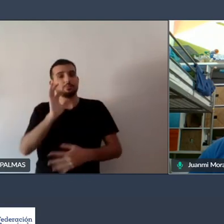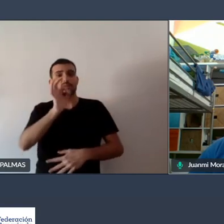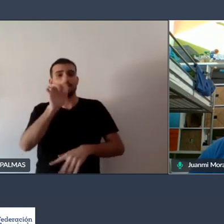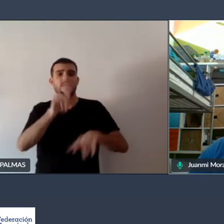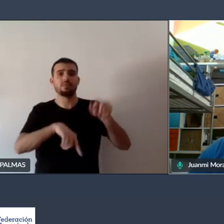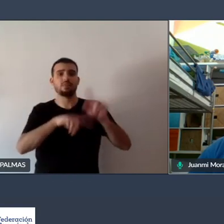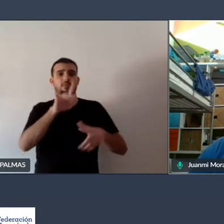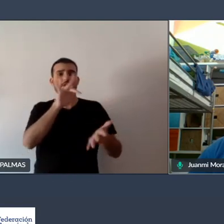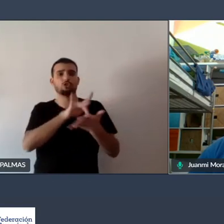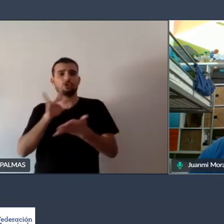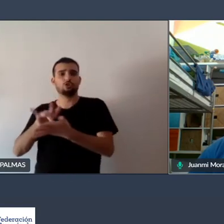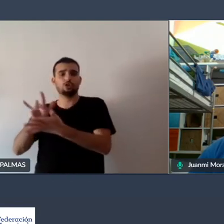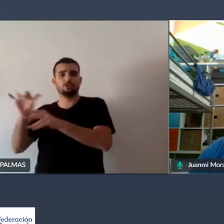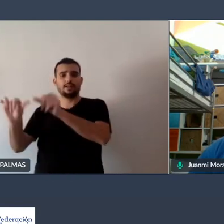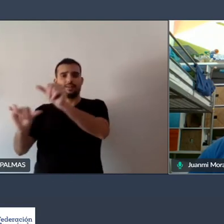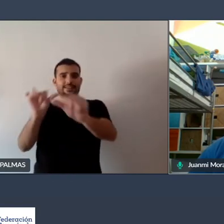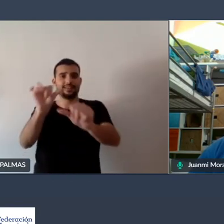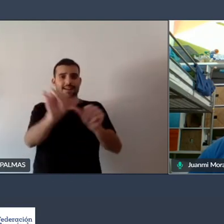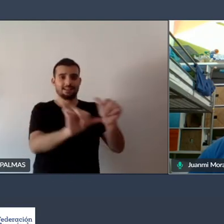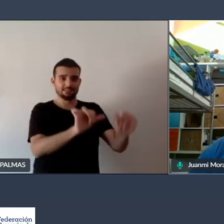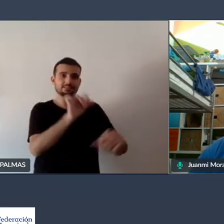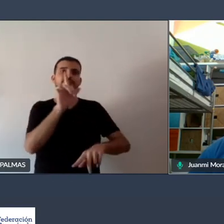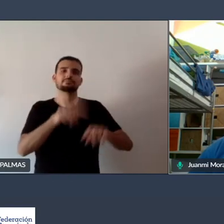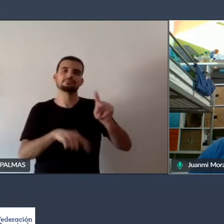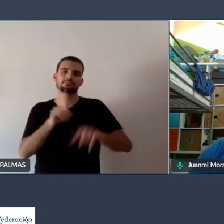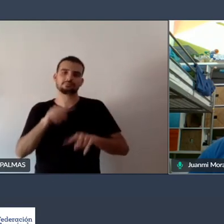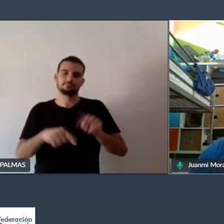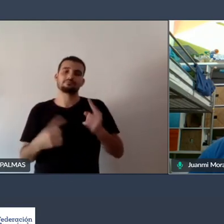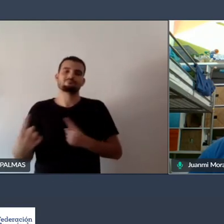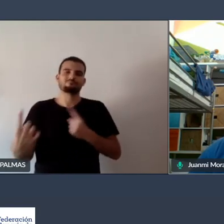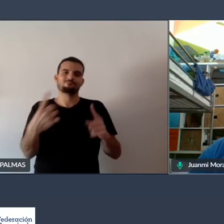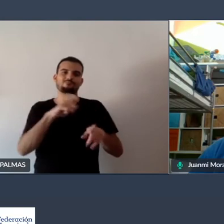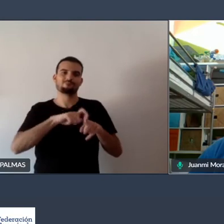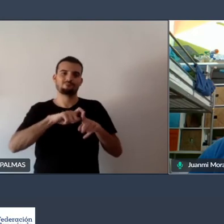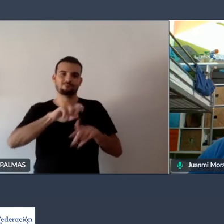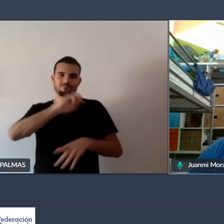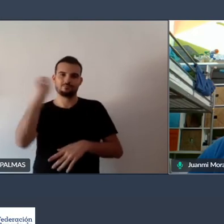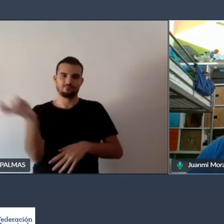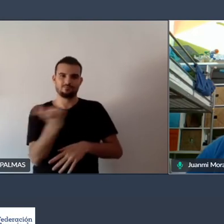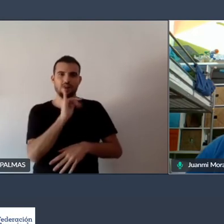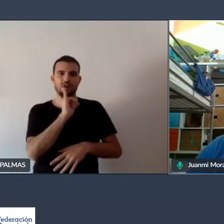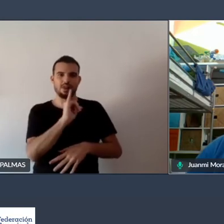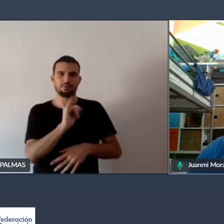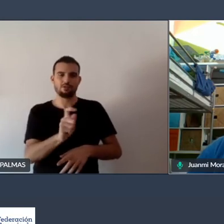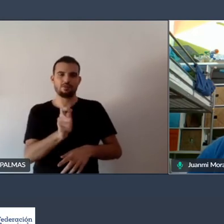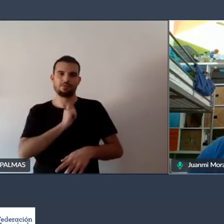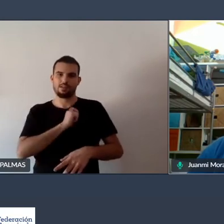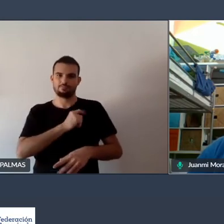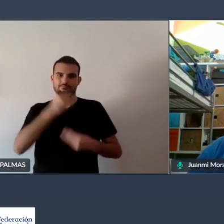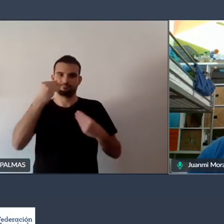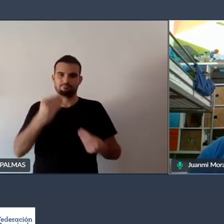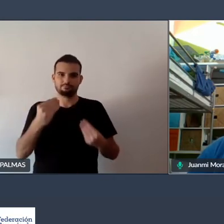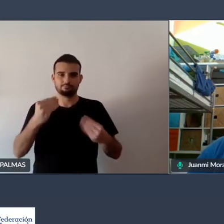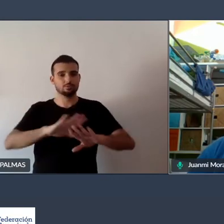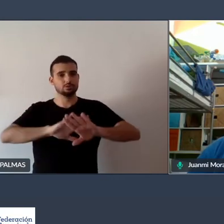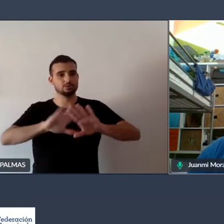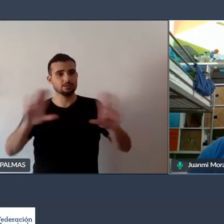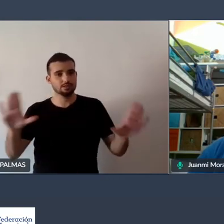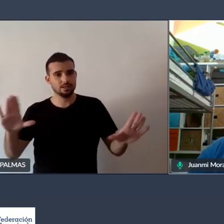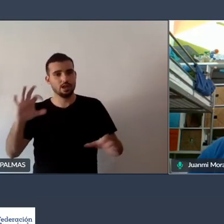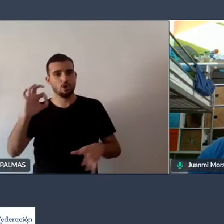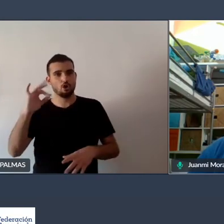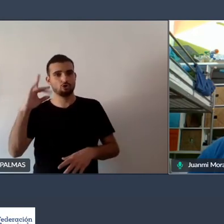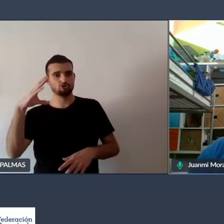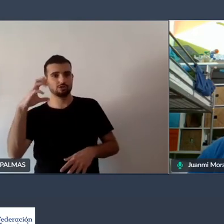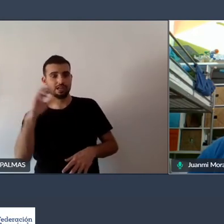estés, pues tiene sus distintos condicionantes, ¿no? Y la verdad que ha sido muy, muy enriquecedor. Y sin más, Óscar, no sé si quieres